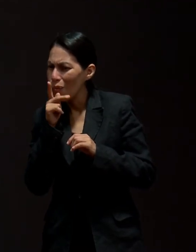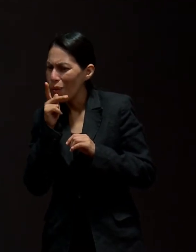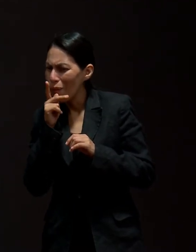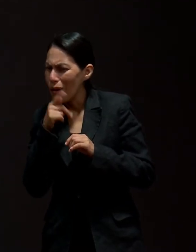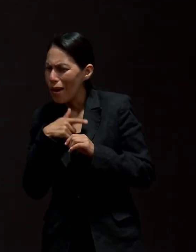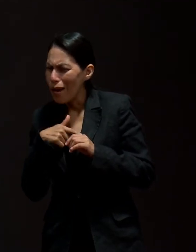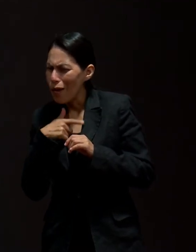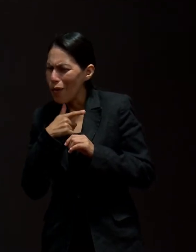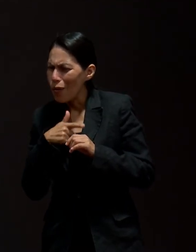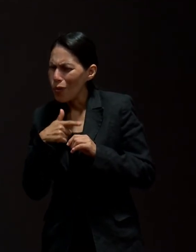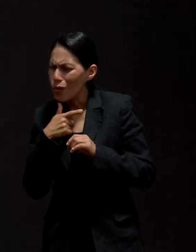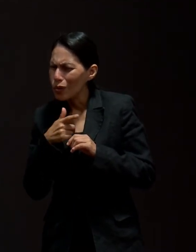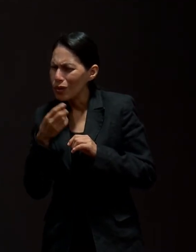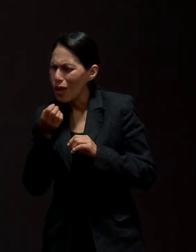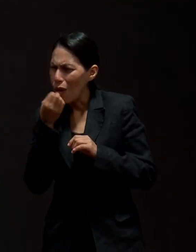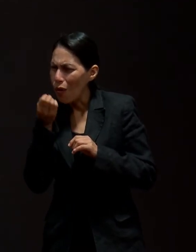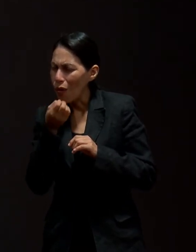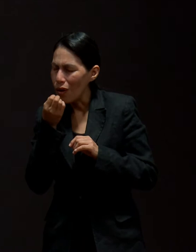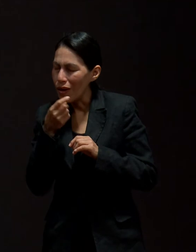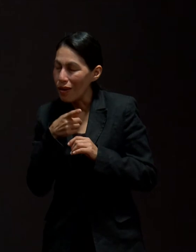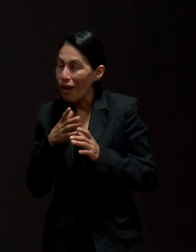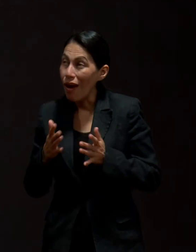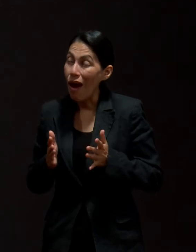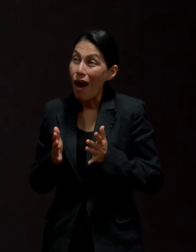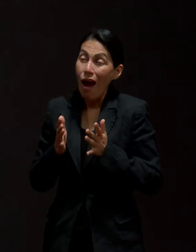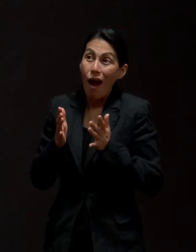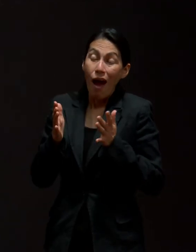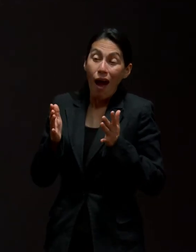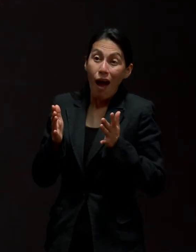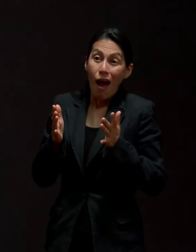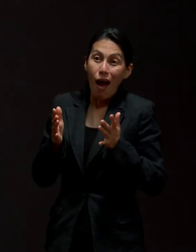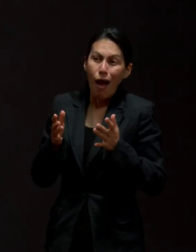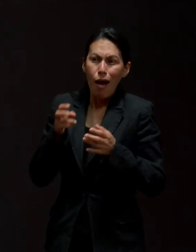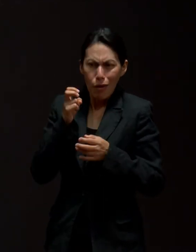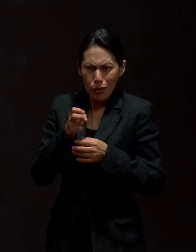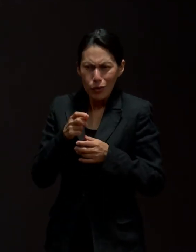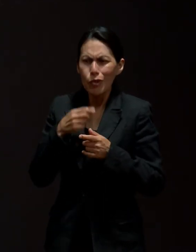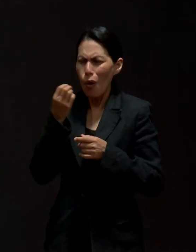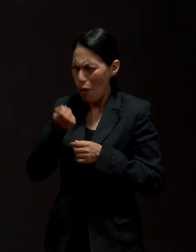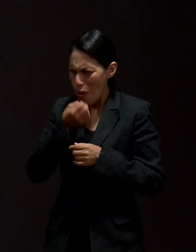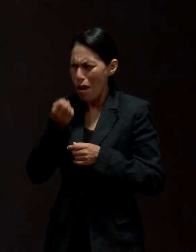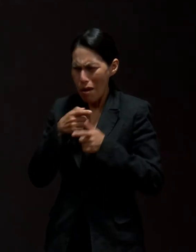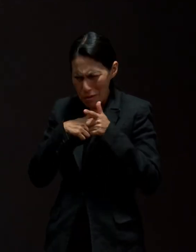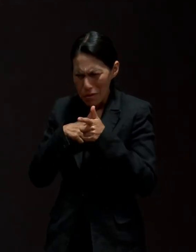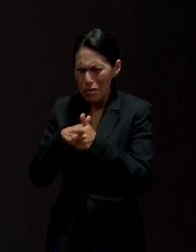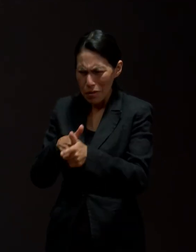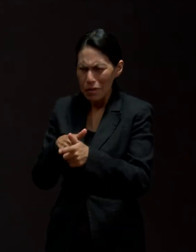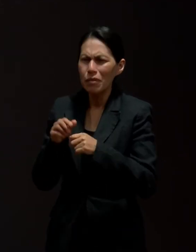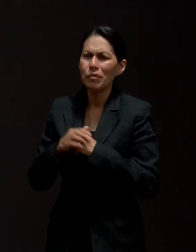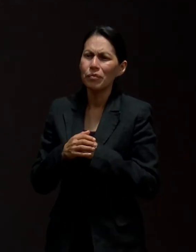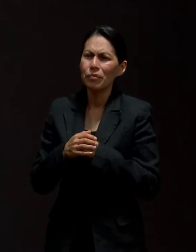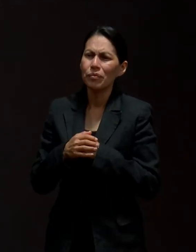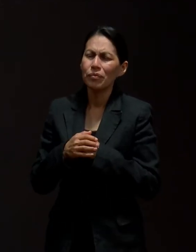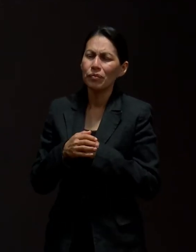entonces, así va uno aprendiendo que la otra gente va valorando, ¿verdad? Las oraciones, que uno a veces piensa que